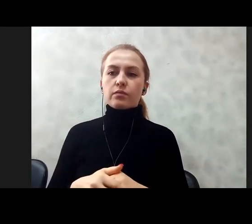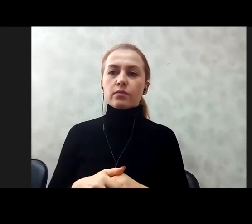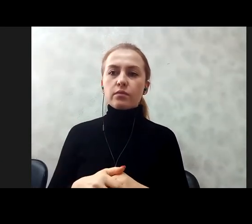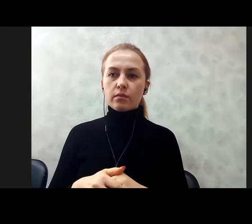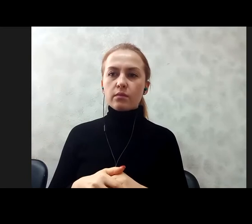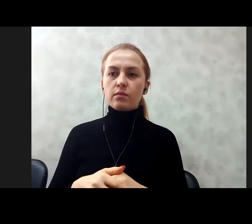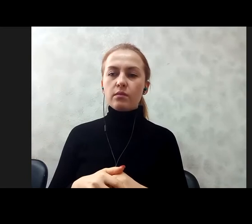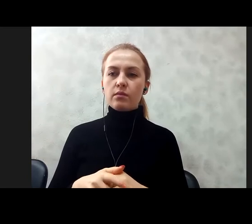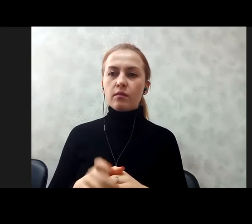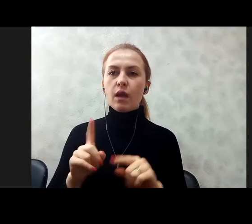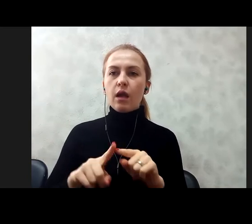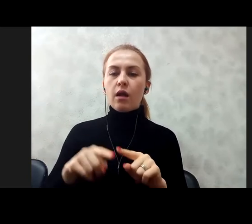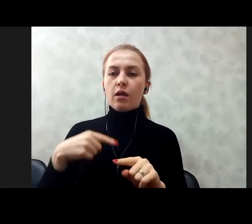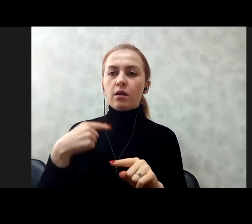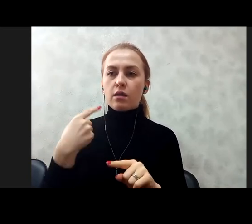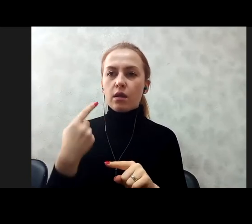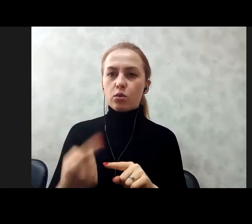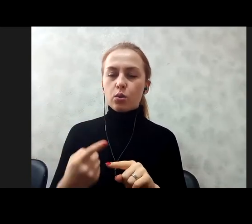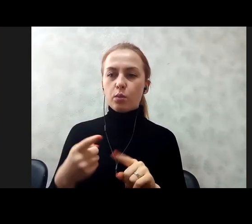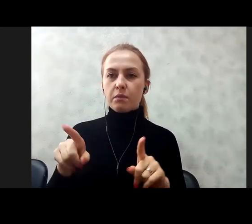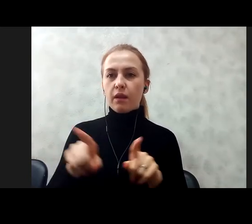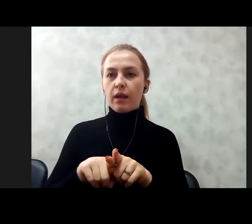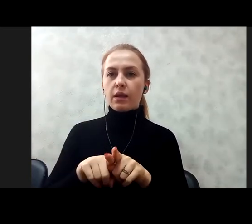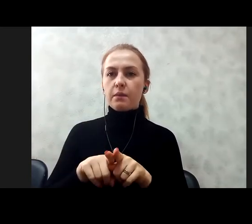Наступним таким серйозним